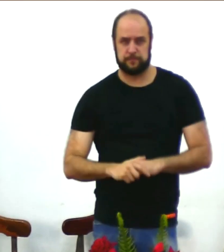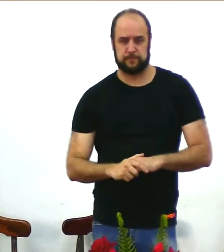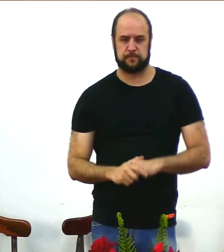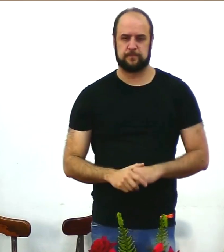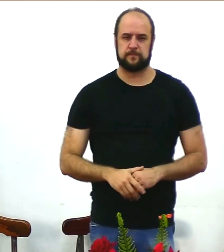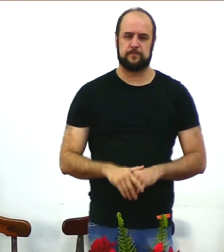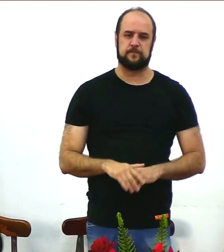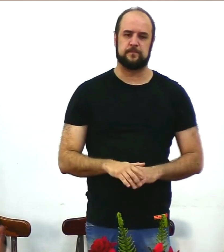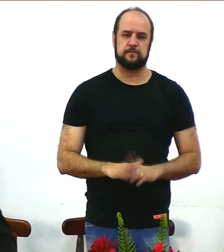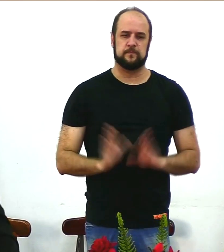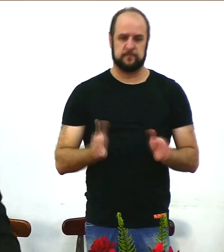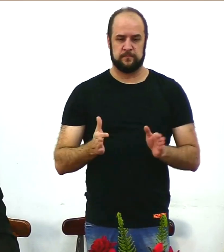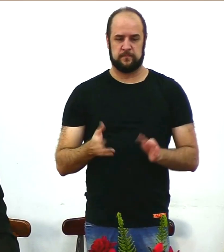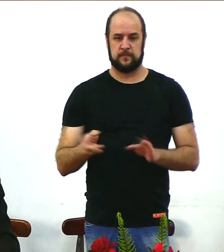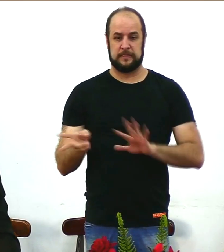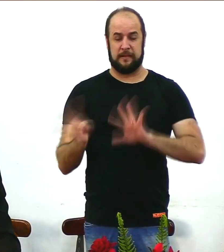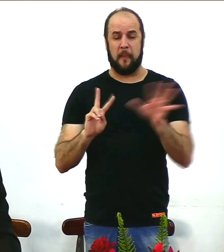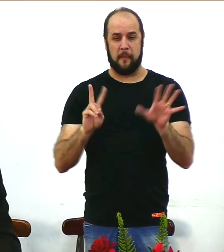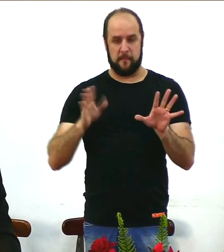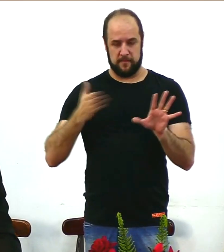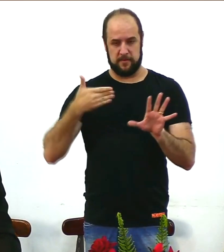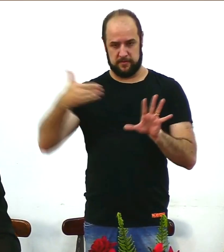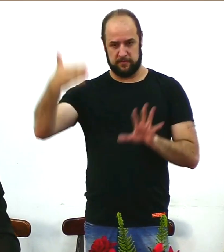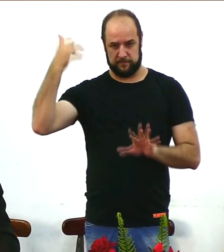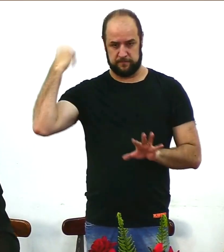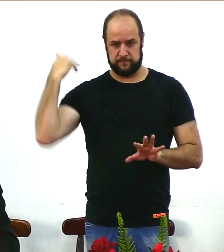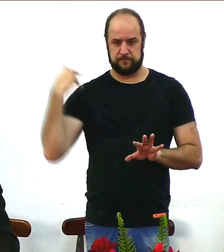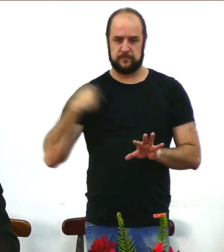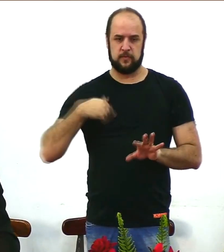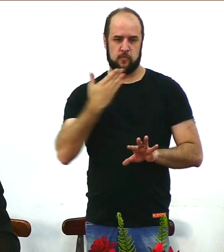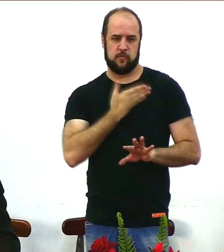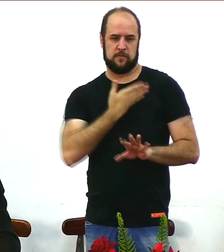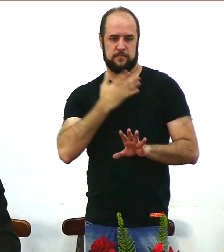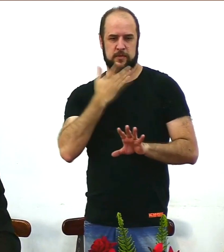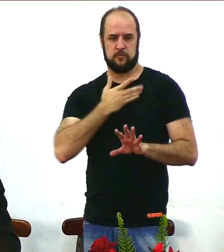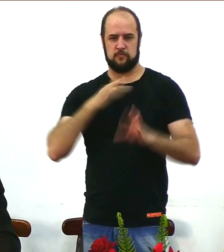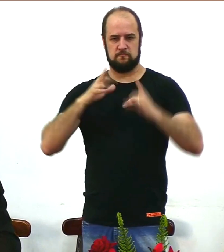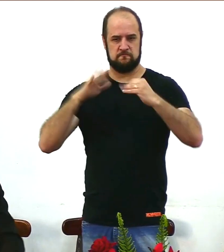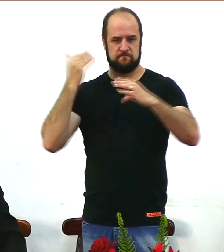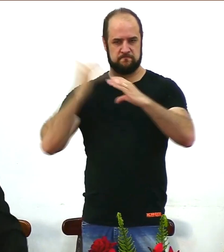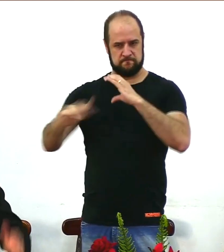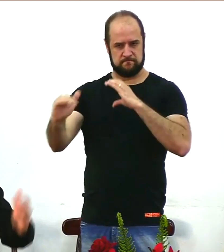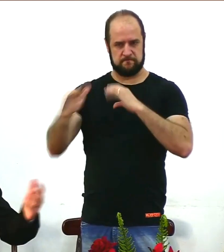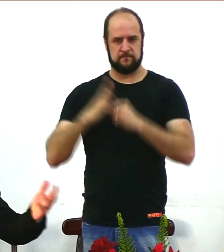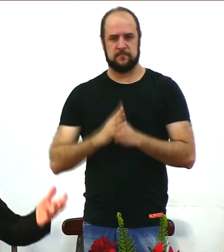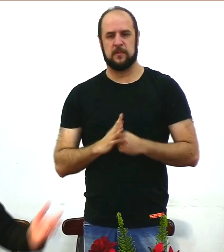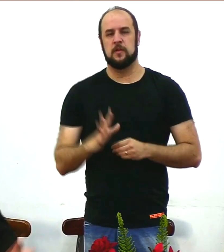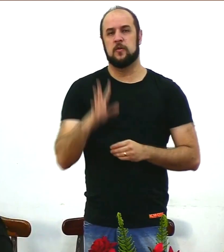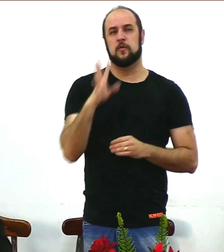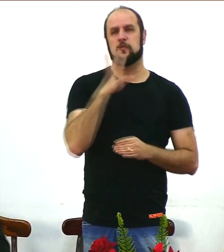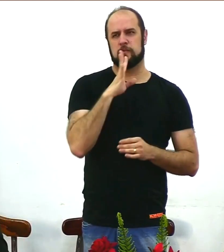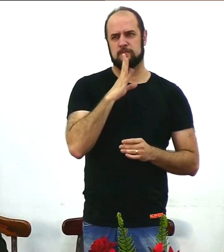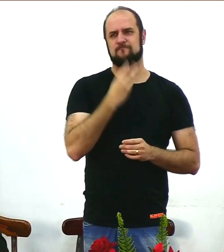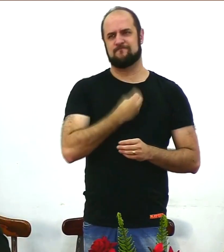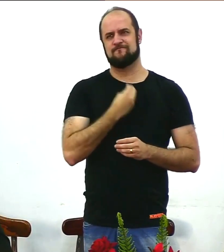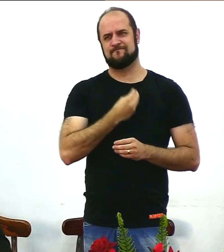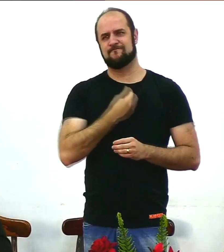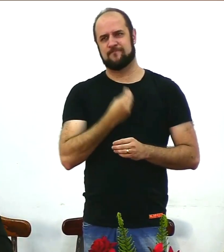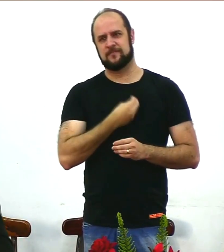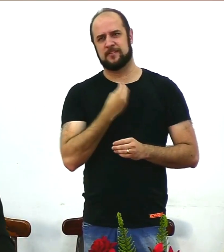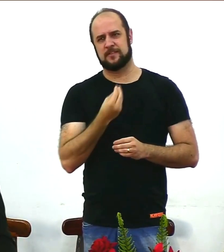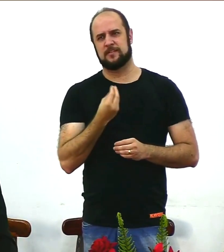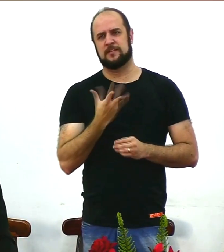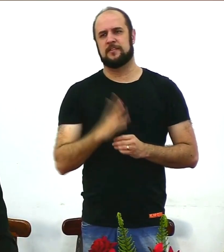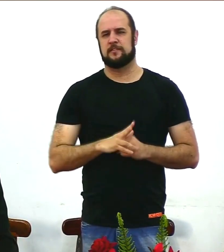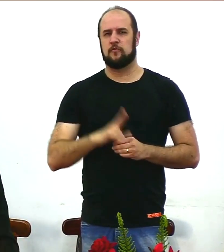quer nem o dom dele de tocar canção. Ele diz que minha mão se resseque, ele diz que eu verdadeiramente